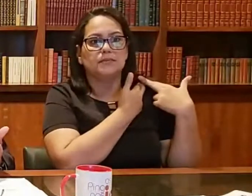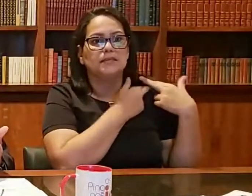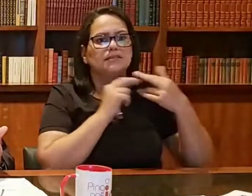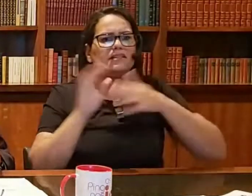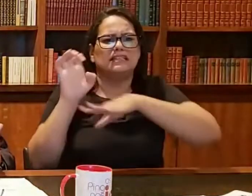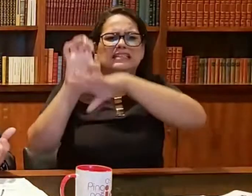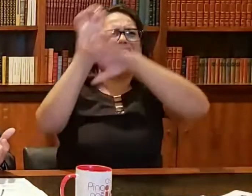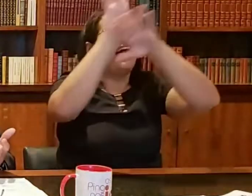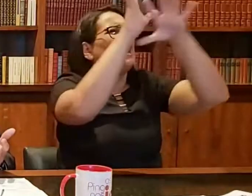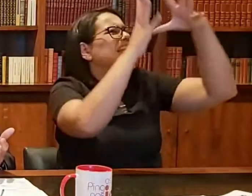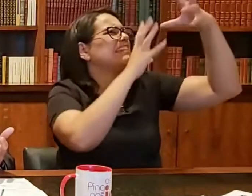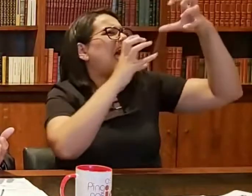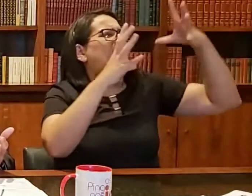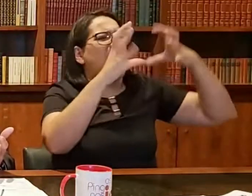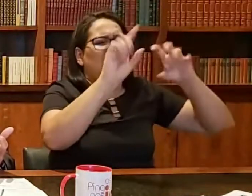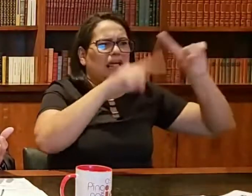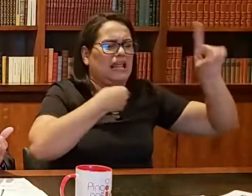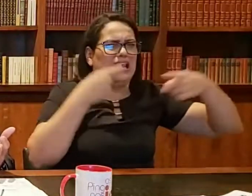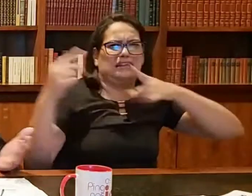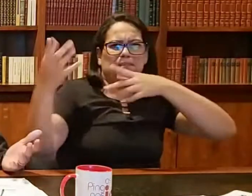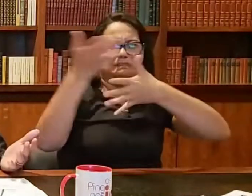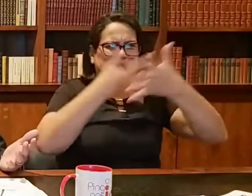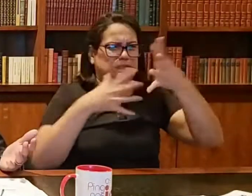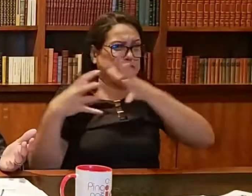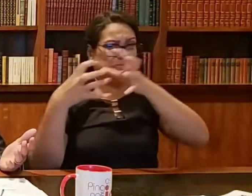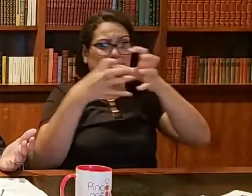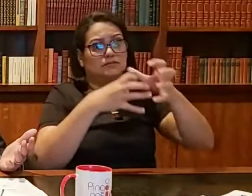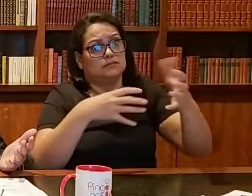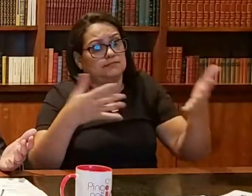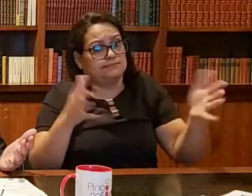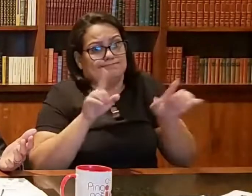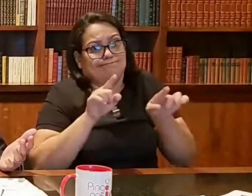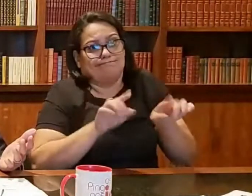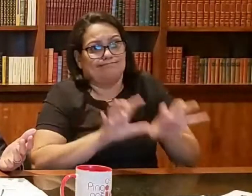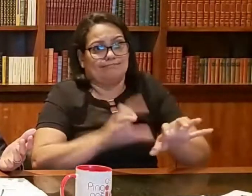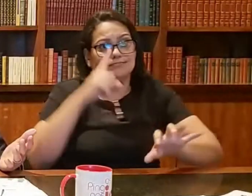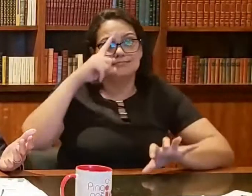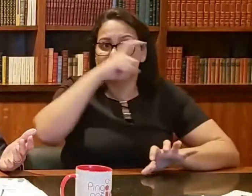Desunindo, agredindo, fica difícil.